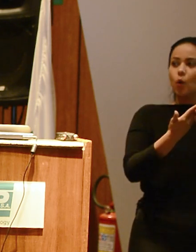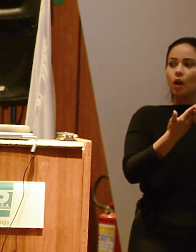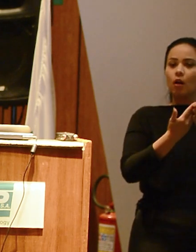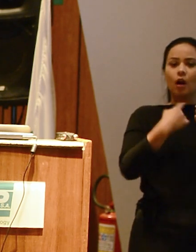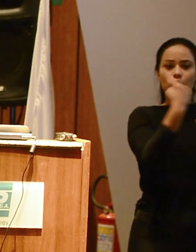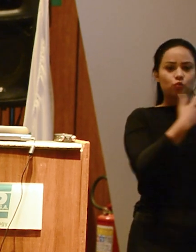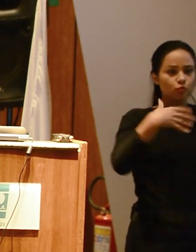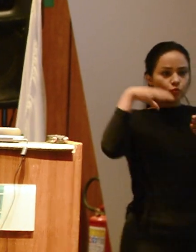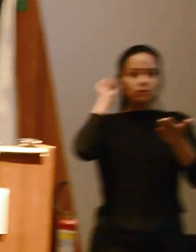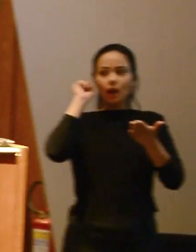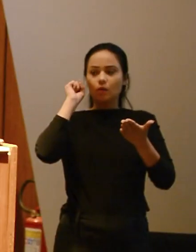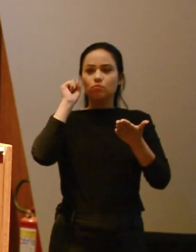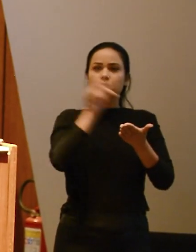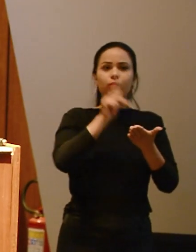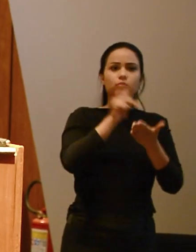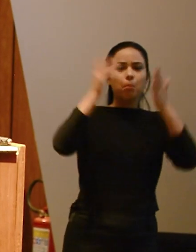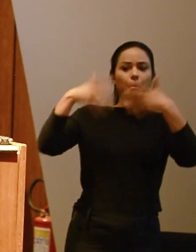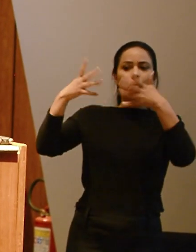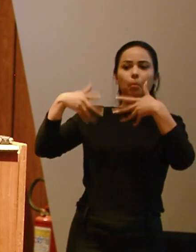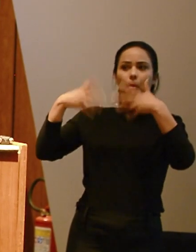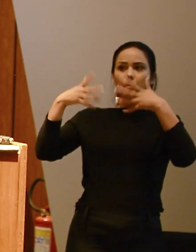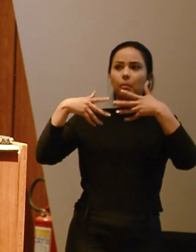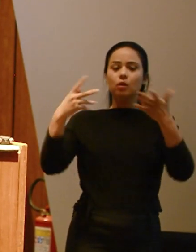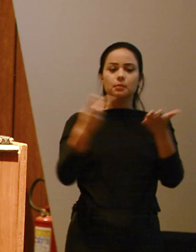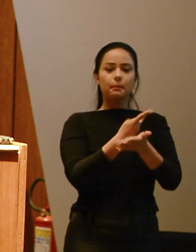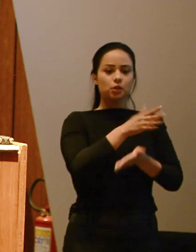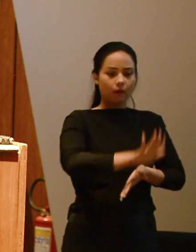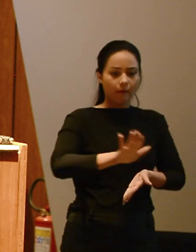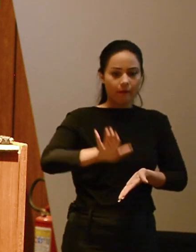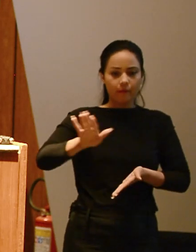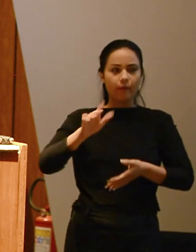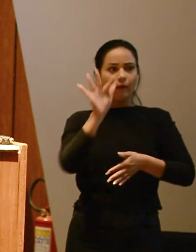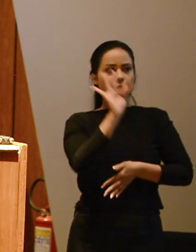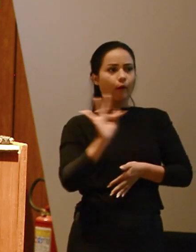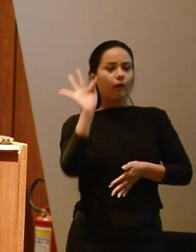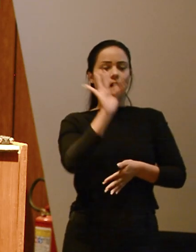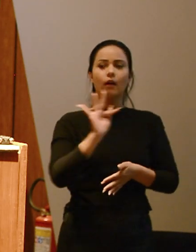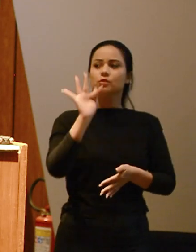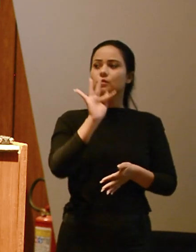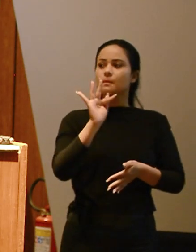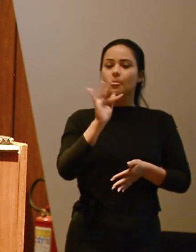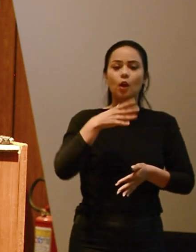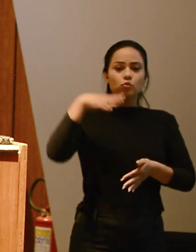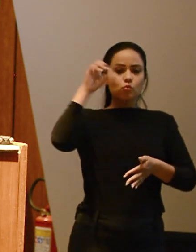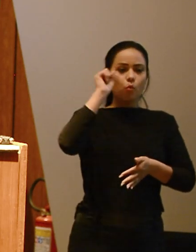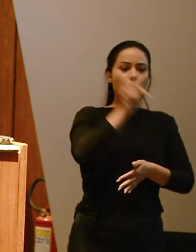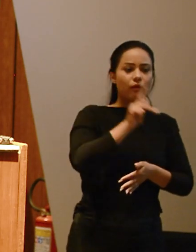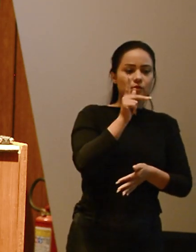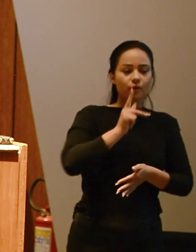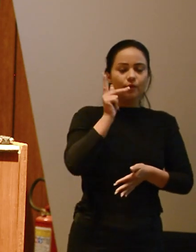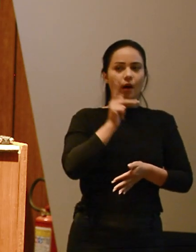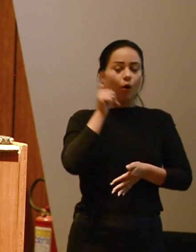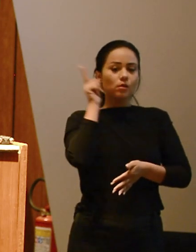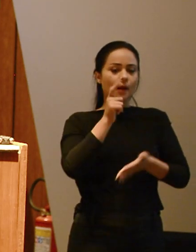a gente escutar o que o professor fala, por exemplo, no caso de crianças, universitários e tal, a gente escuta o que o professor fala